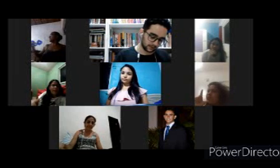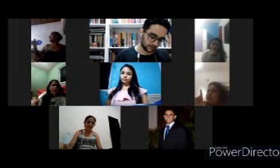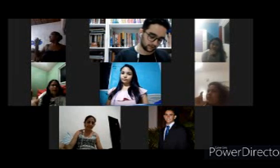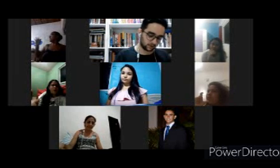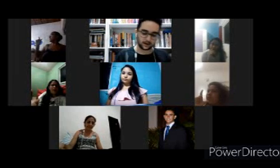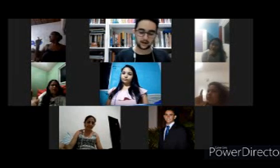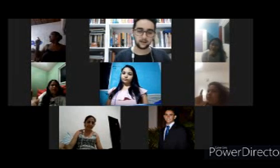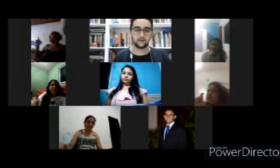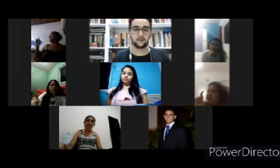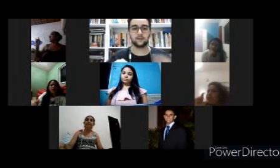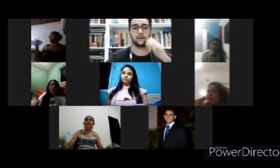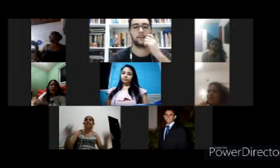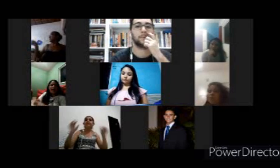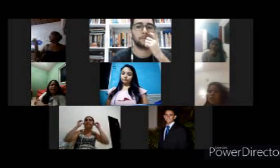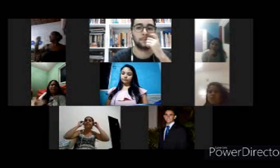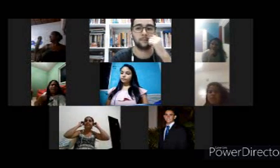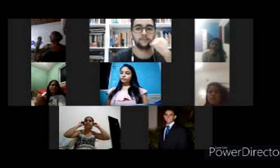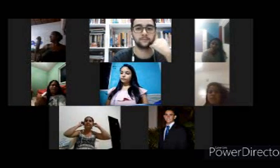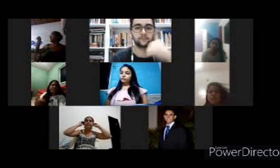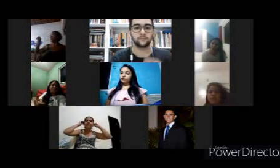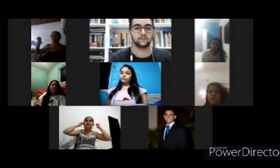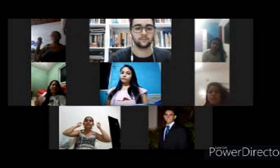Material escolar. Material escolar.